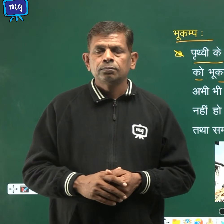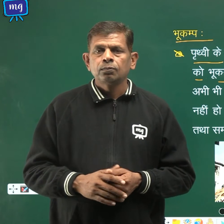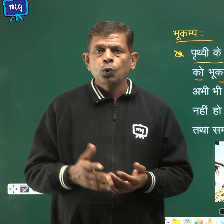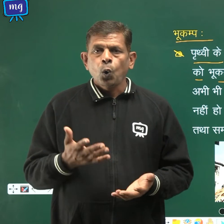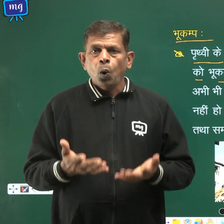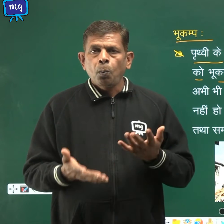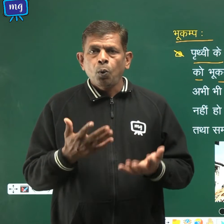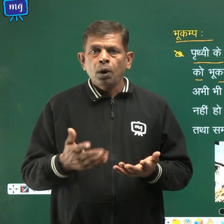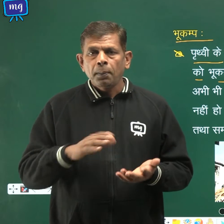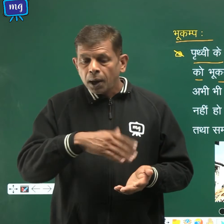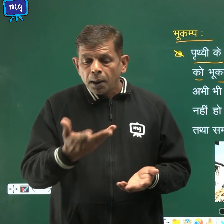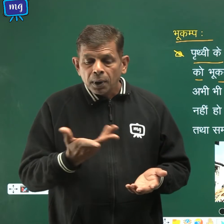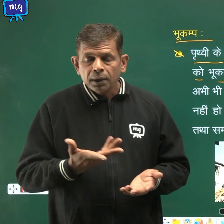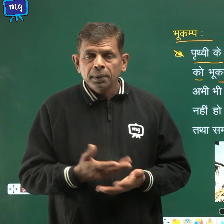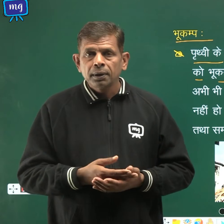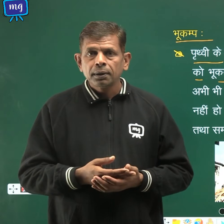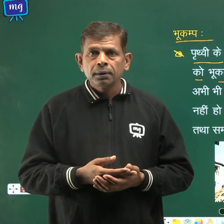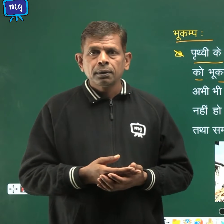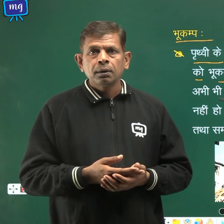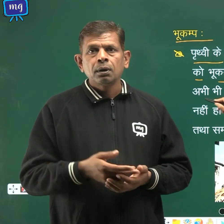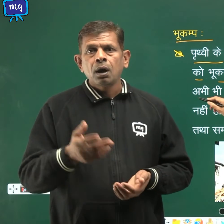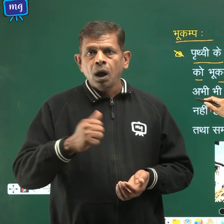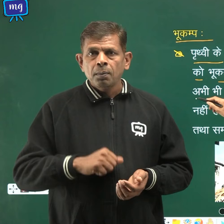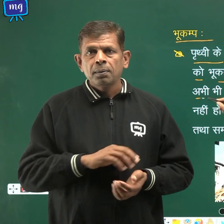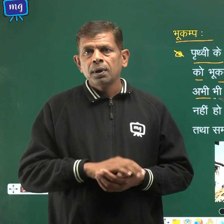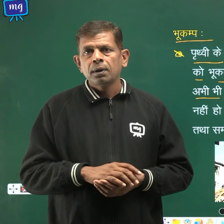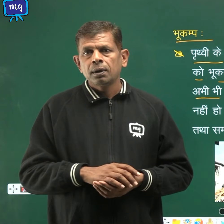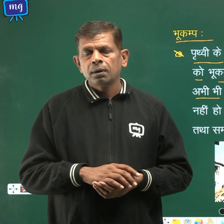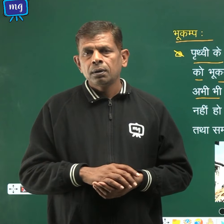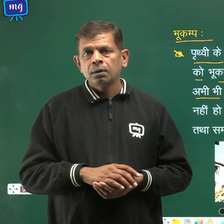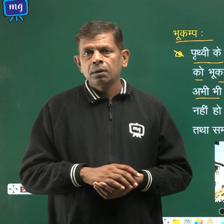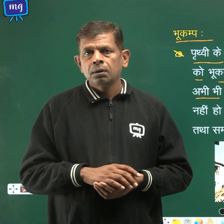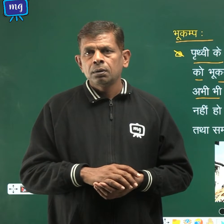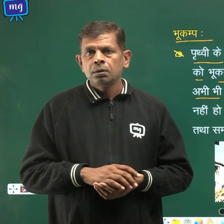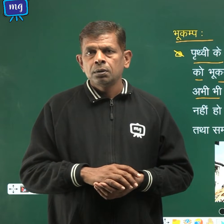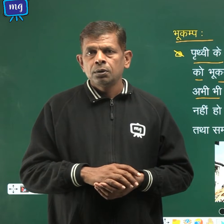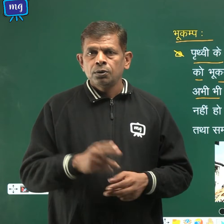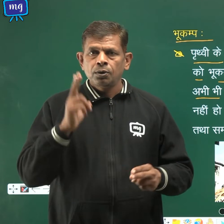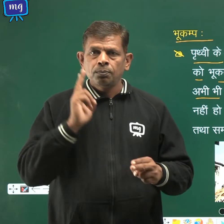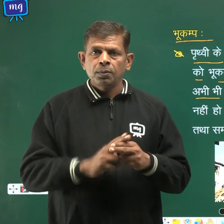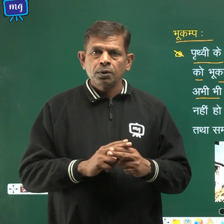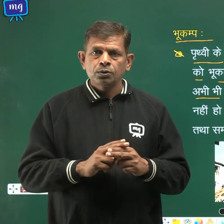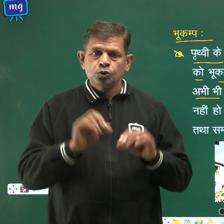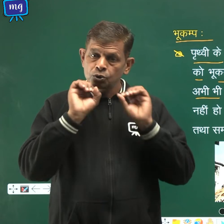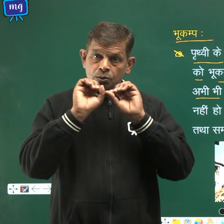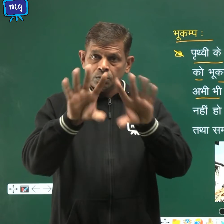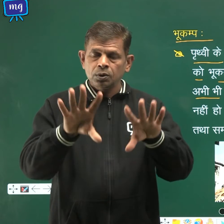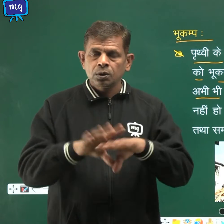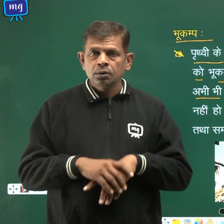भूकंप के बारे में अभी भी सटीक भविष्यवाणी